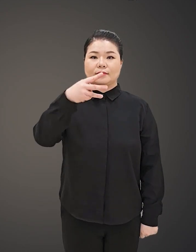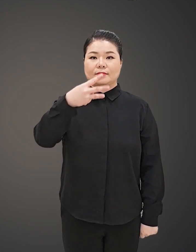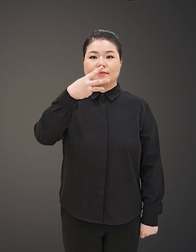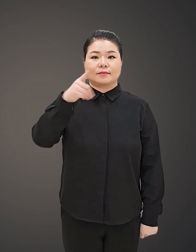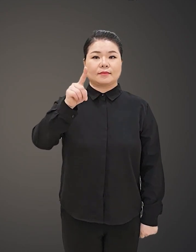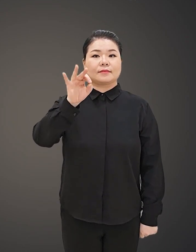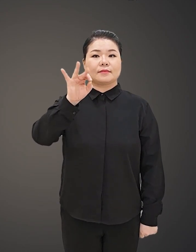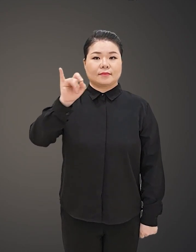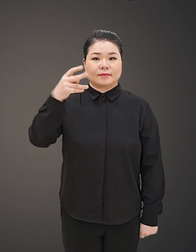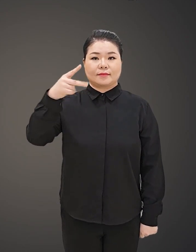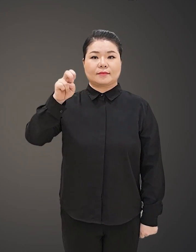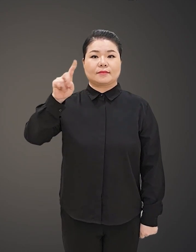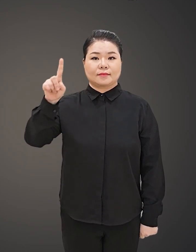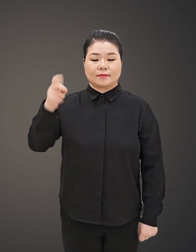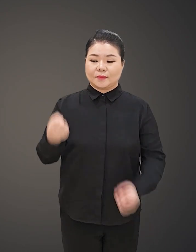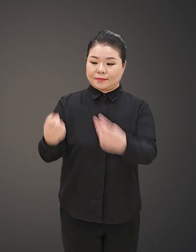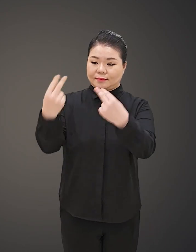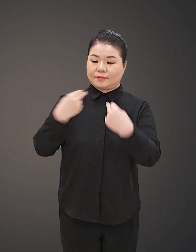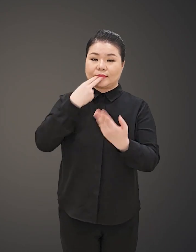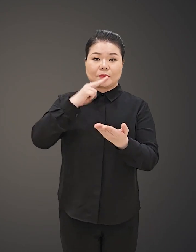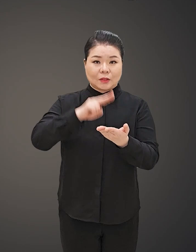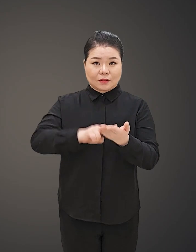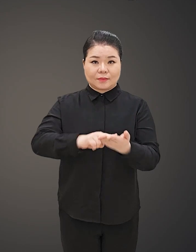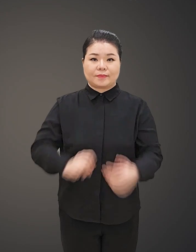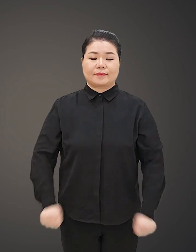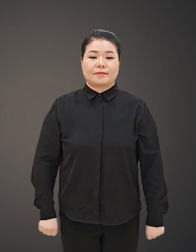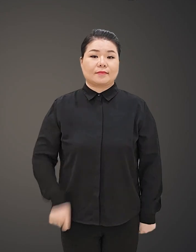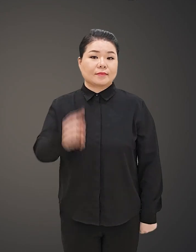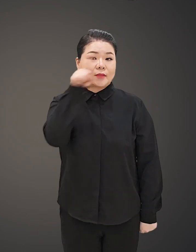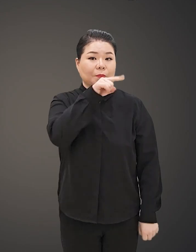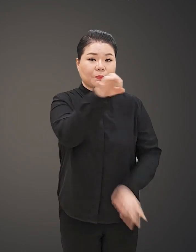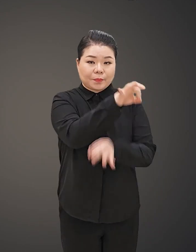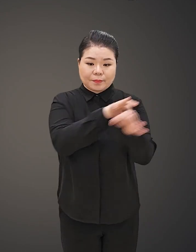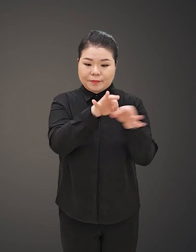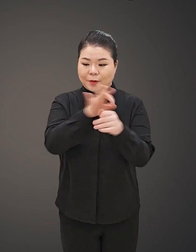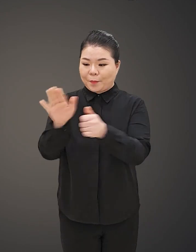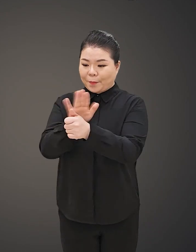달라이 라마에게 온 편지. 나쁜 경제에서 보살핌의 경제로.